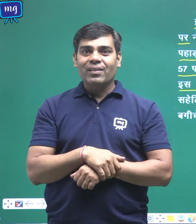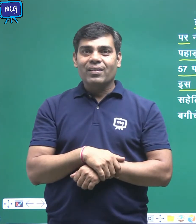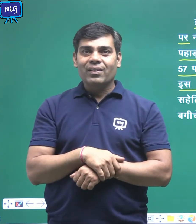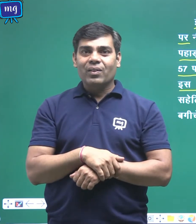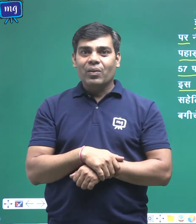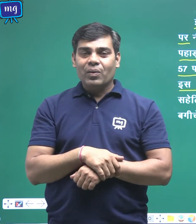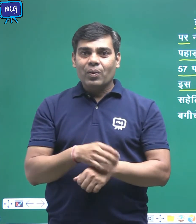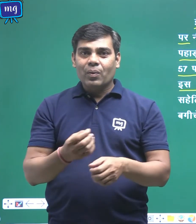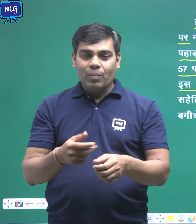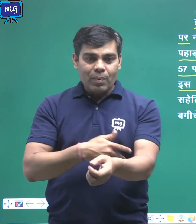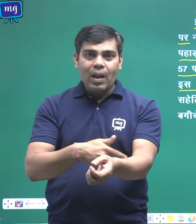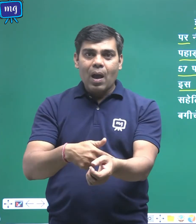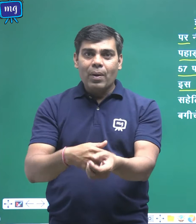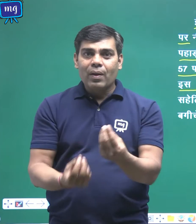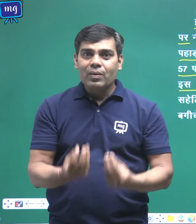गुलाब बाग